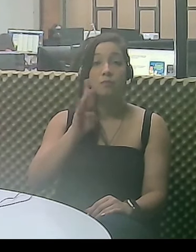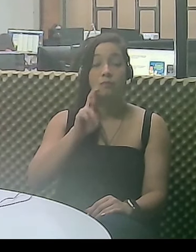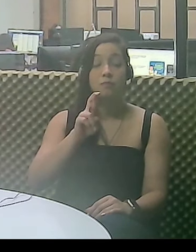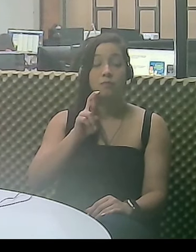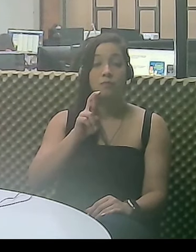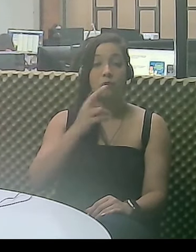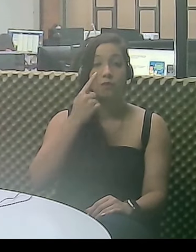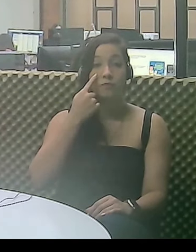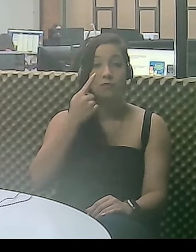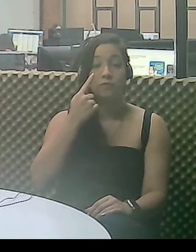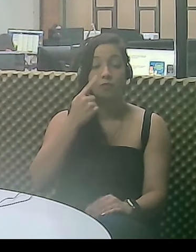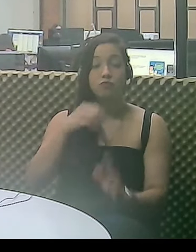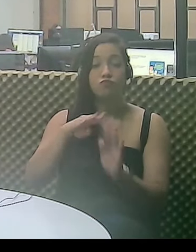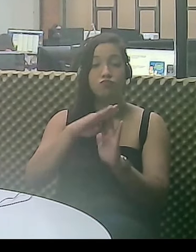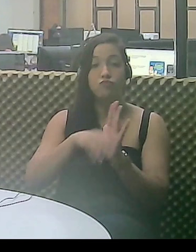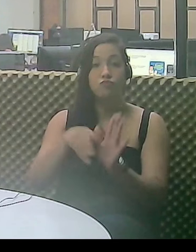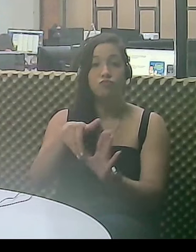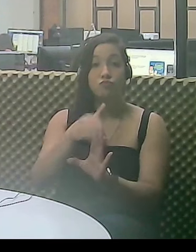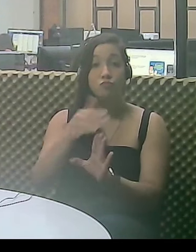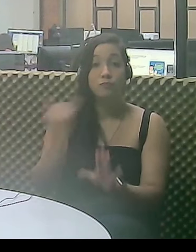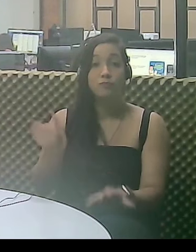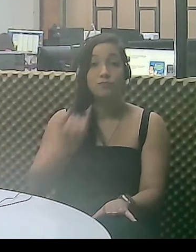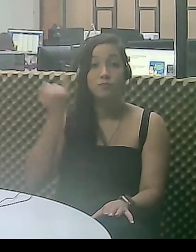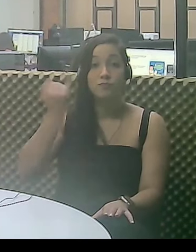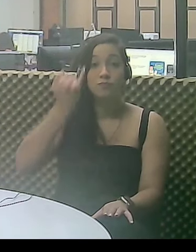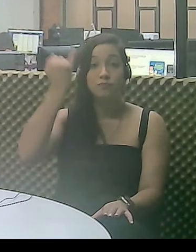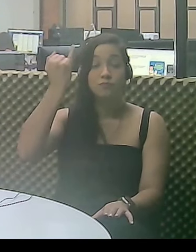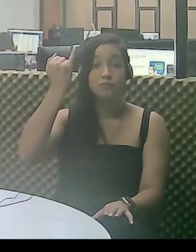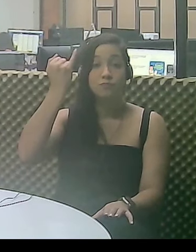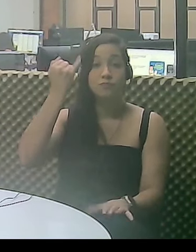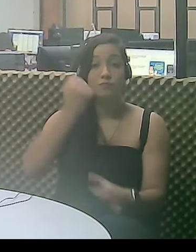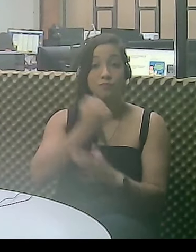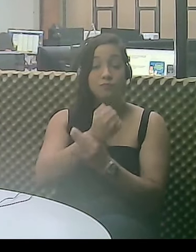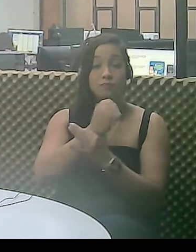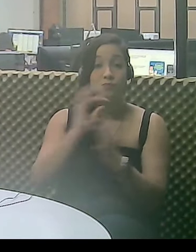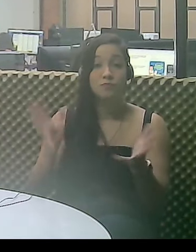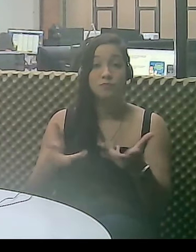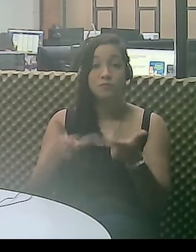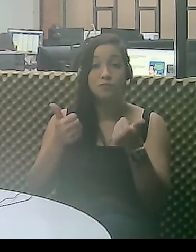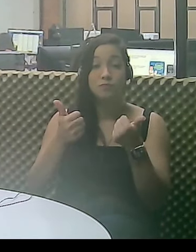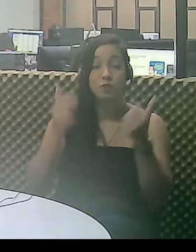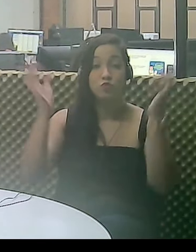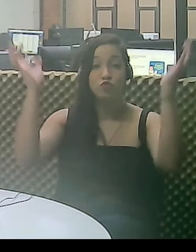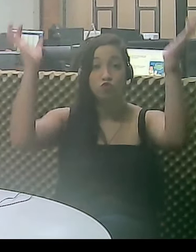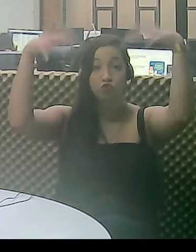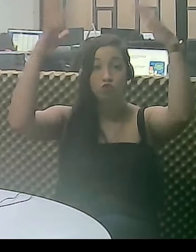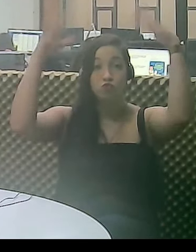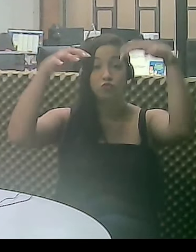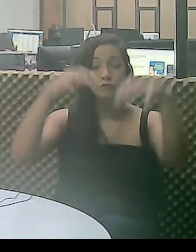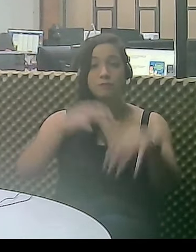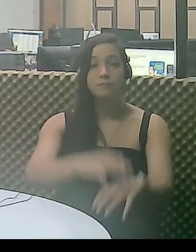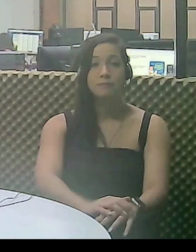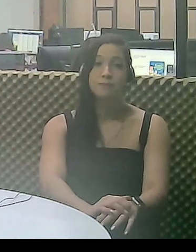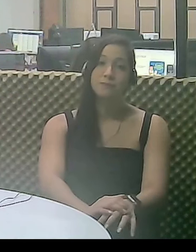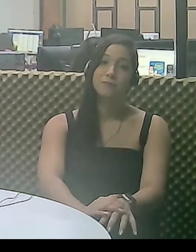www.uberlandia.mg.gov.br e confira mais orientações importantes para se proteger melhor em dias chuvosos.